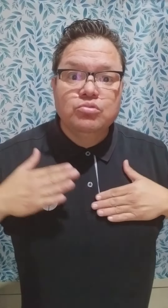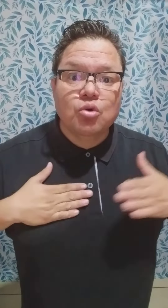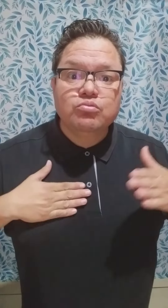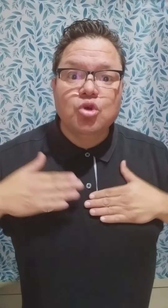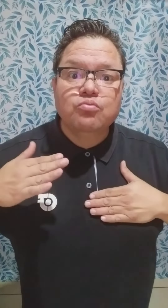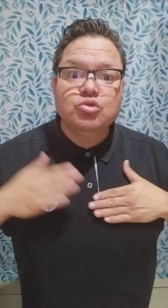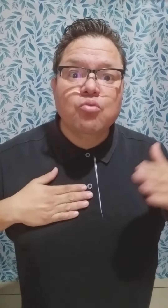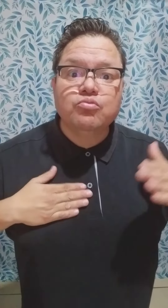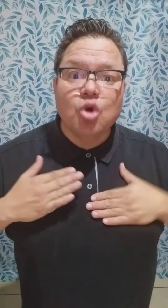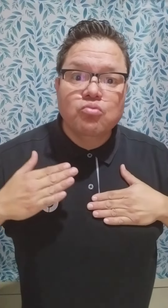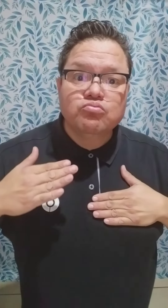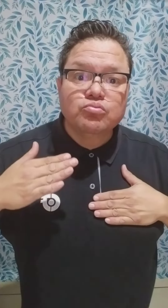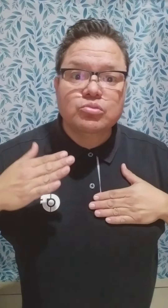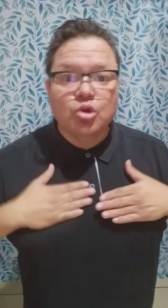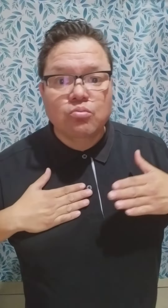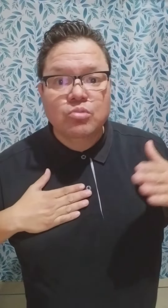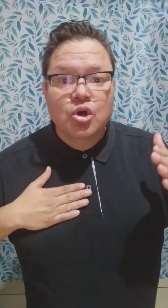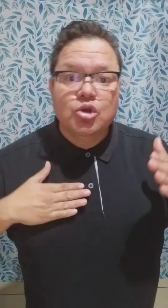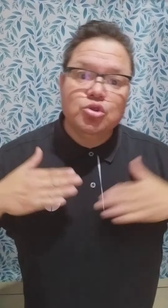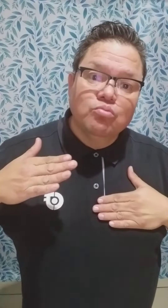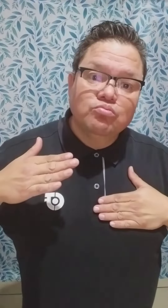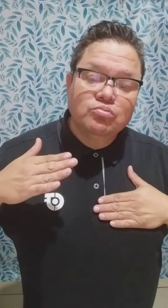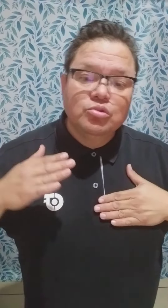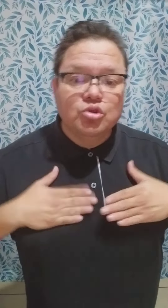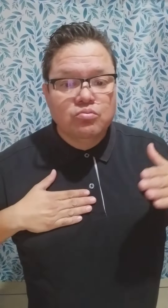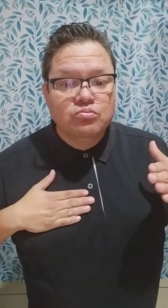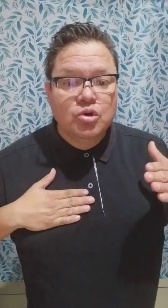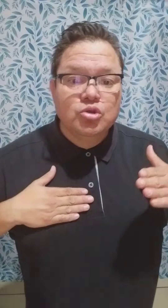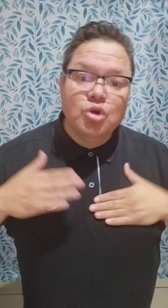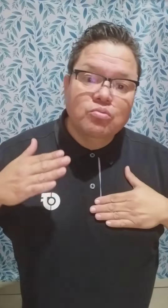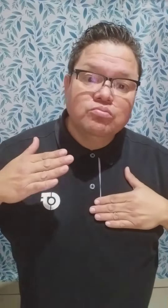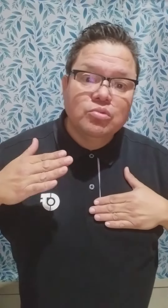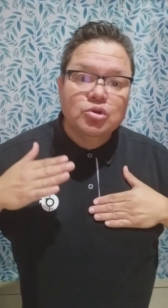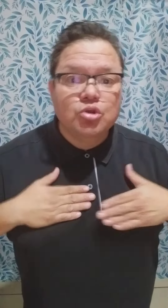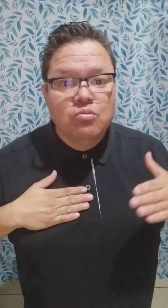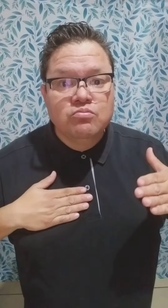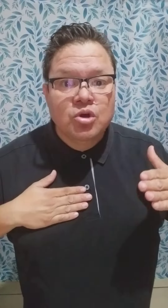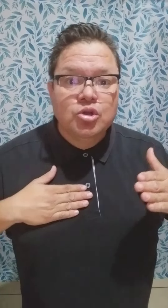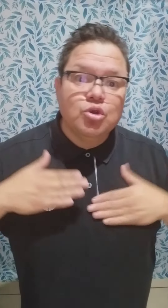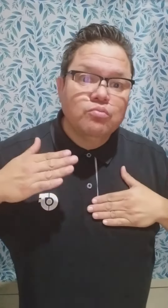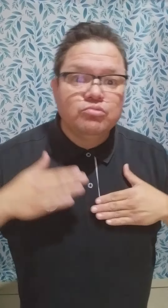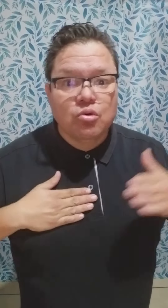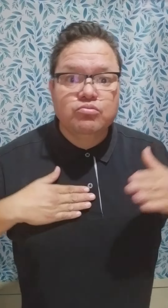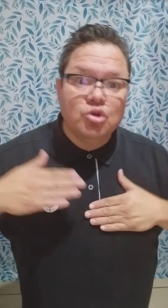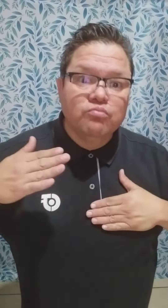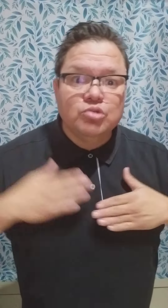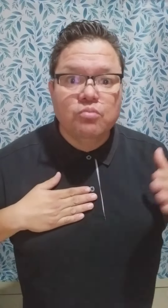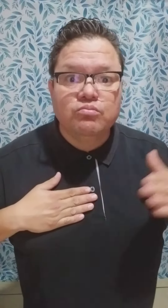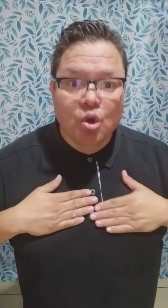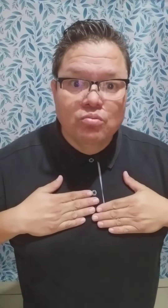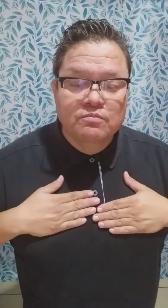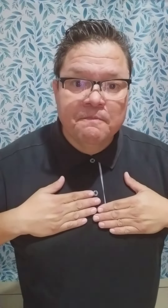tun tun tun tun tun tun tun tun tun tun tun tun tun